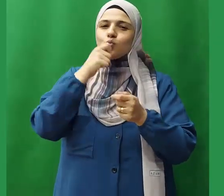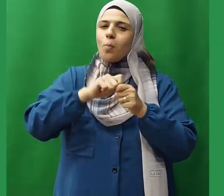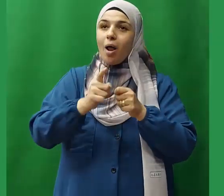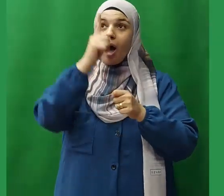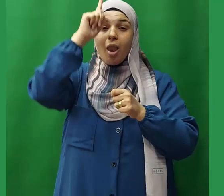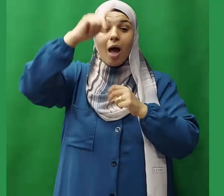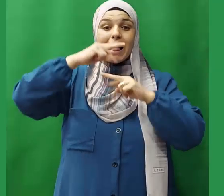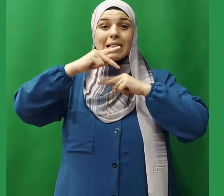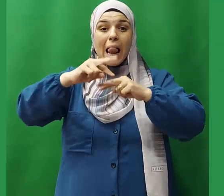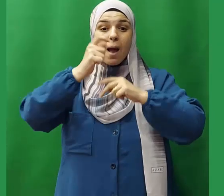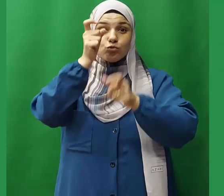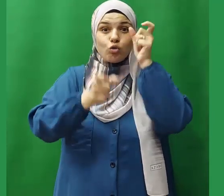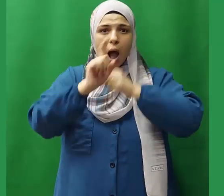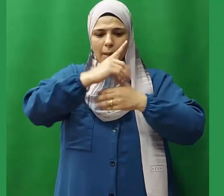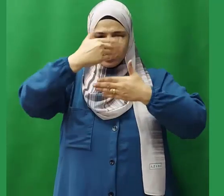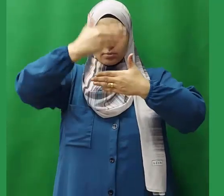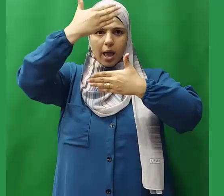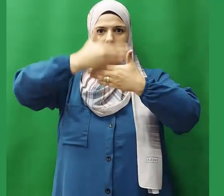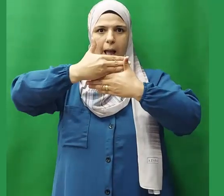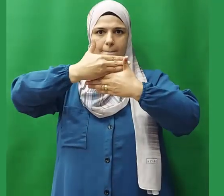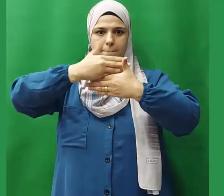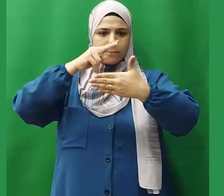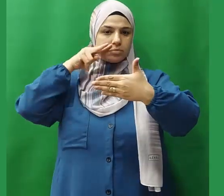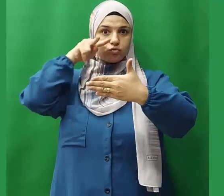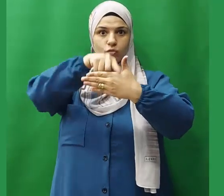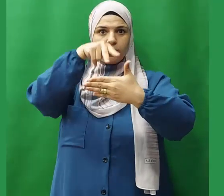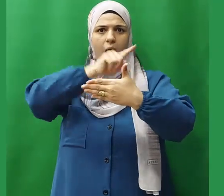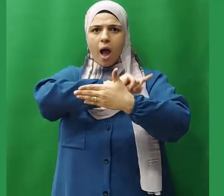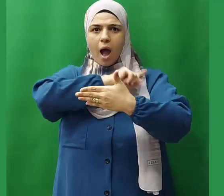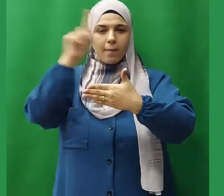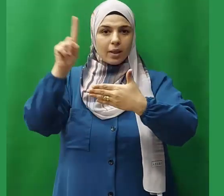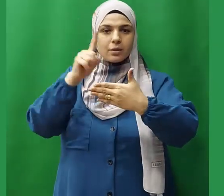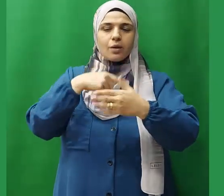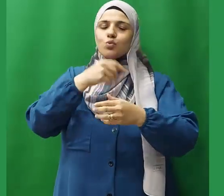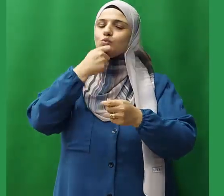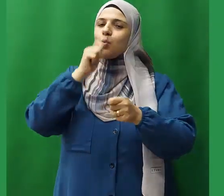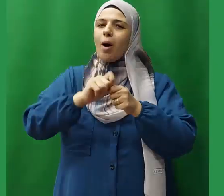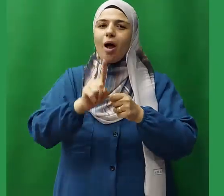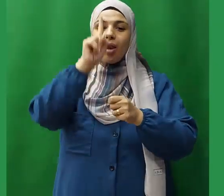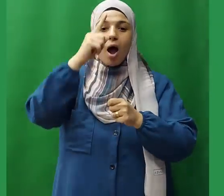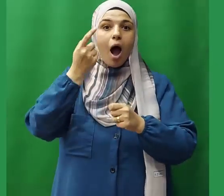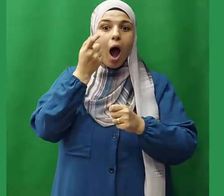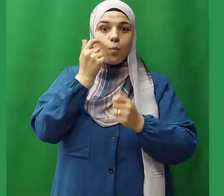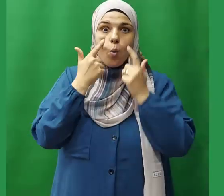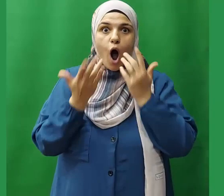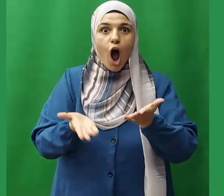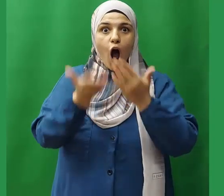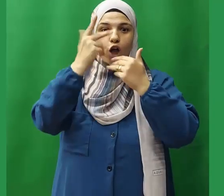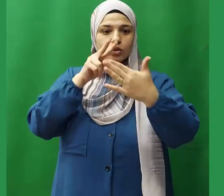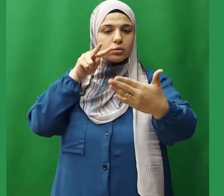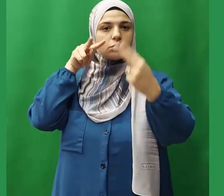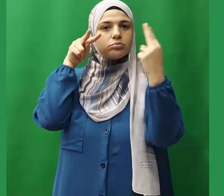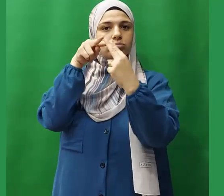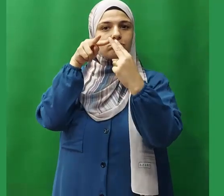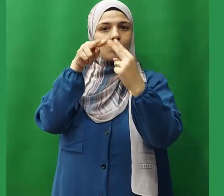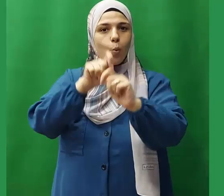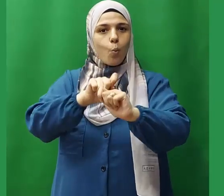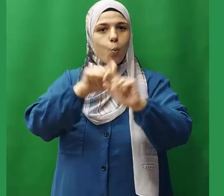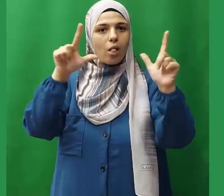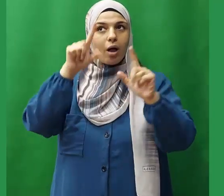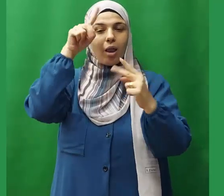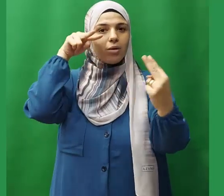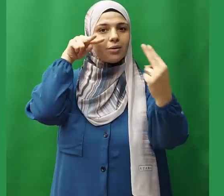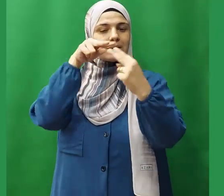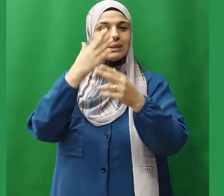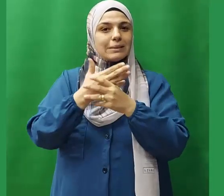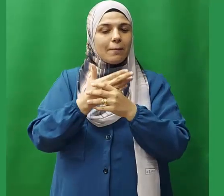كلم الله احدا قط الا من وراء حجاب واحيا اباك فكلمه كفاحا اي من غير